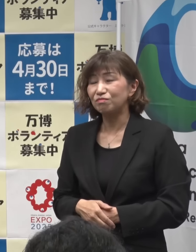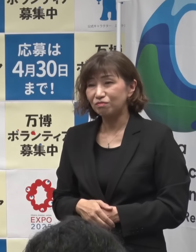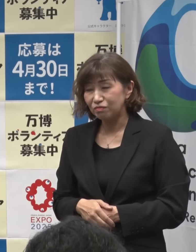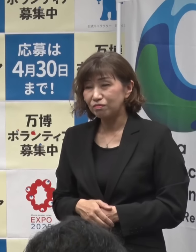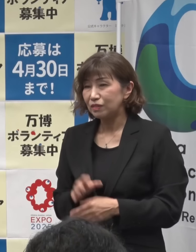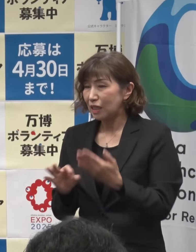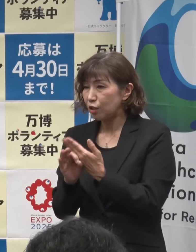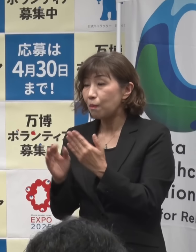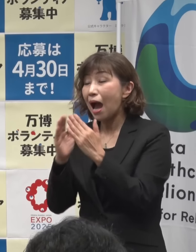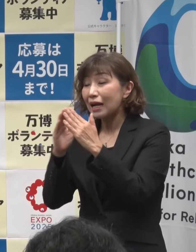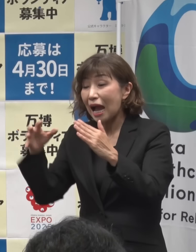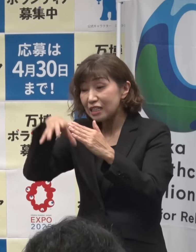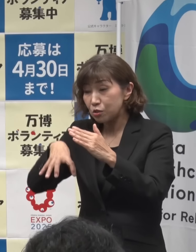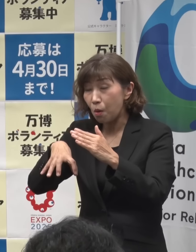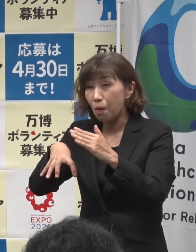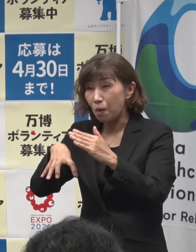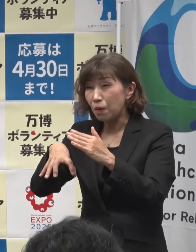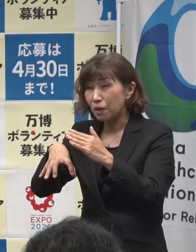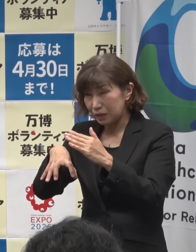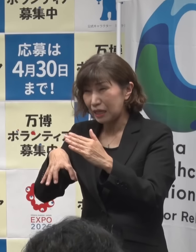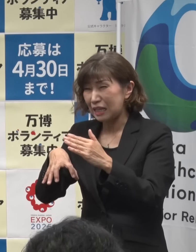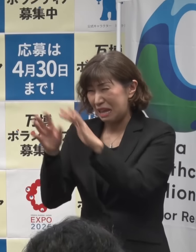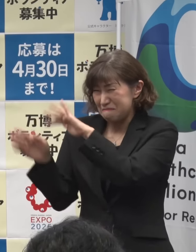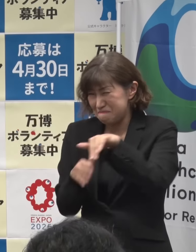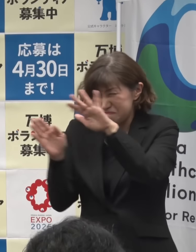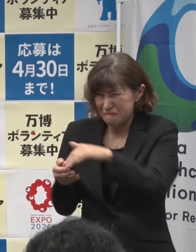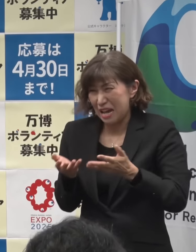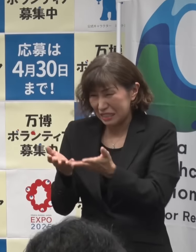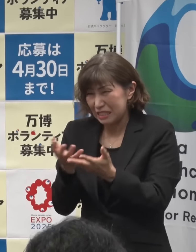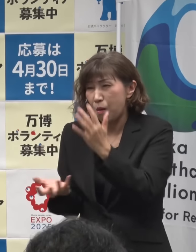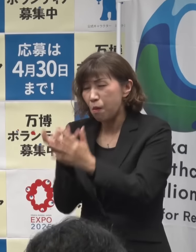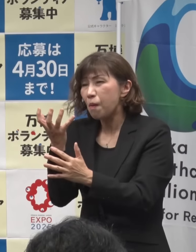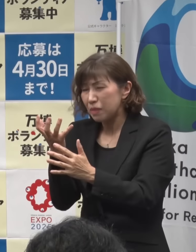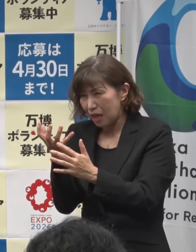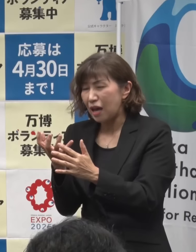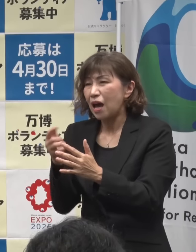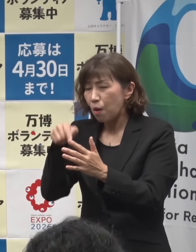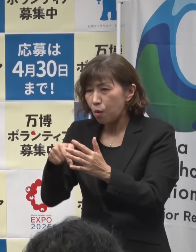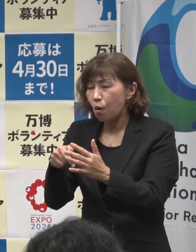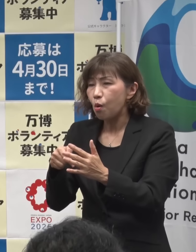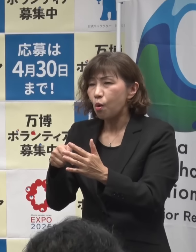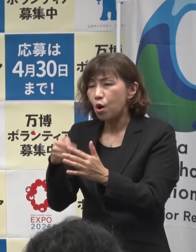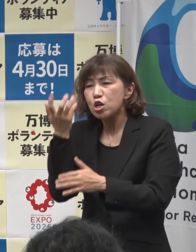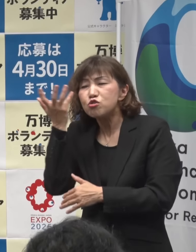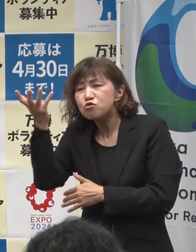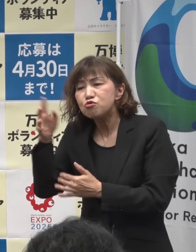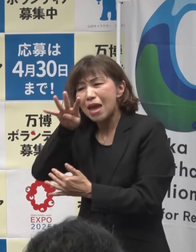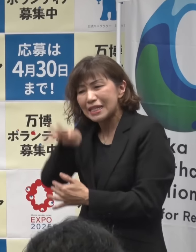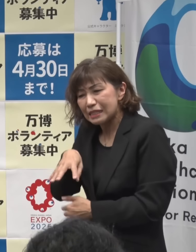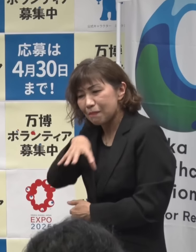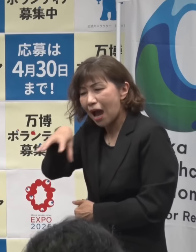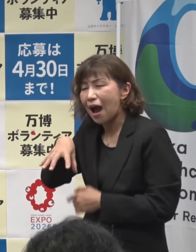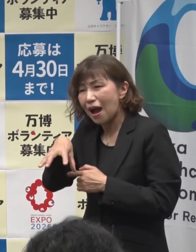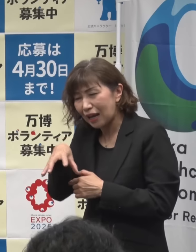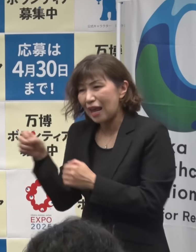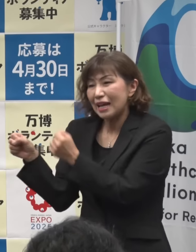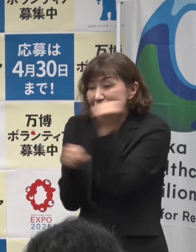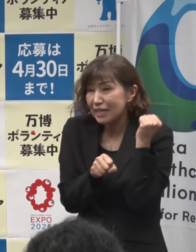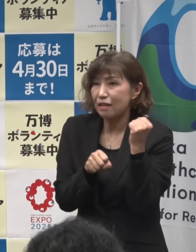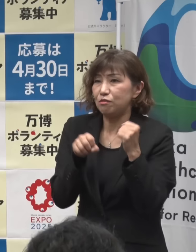会場外への避難の時ですよね、まあ、台風とか地震の時だと思うんですけど、夢島から出て避難する場合はですね、前島